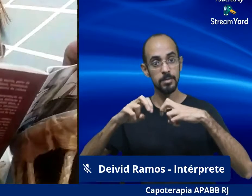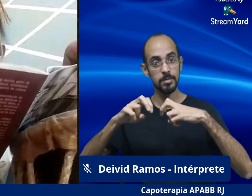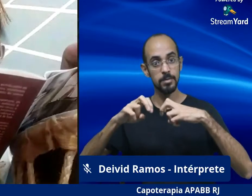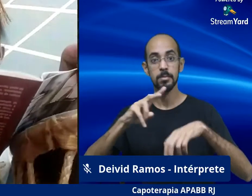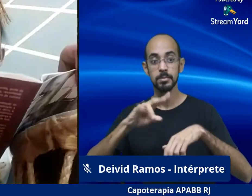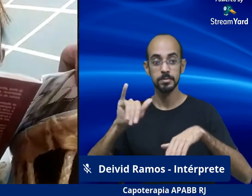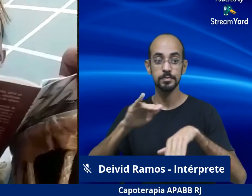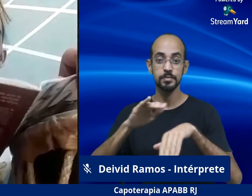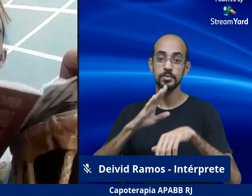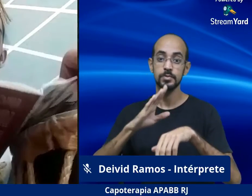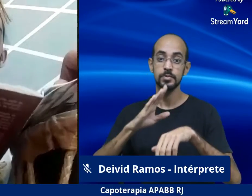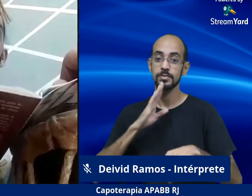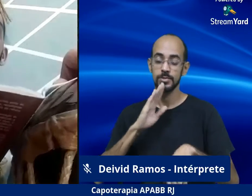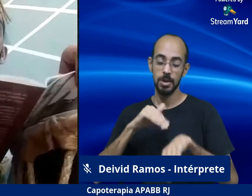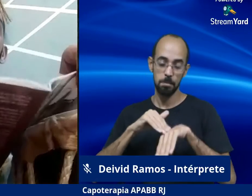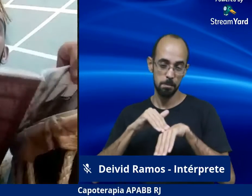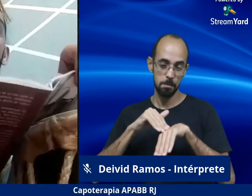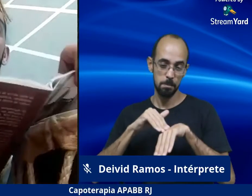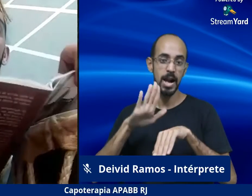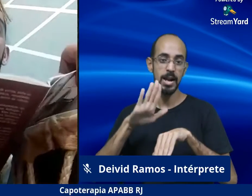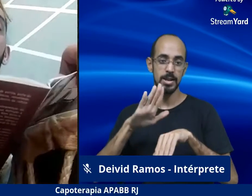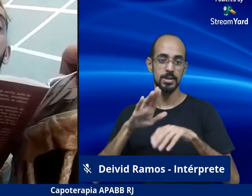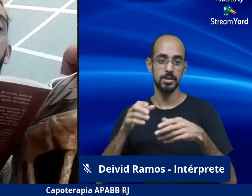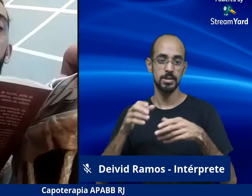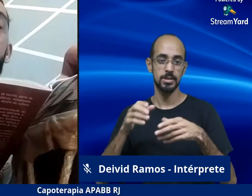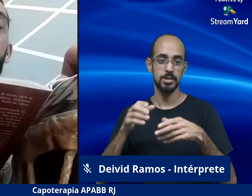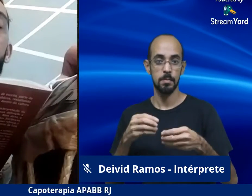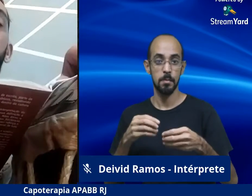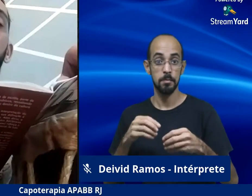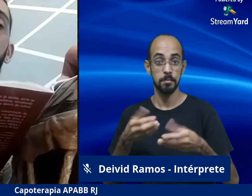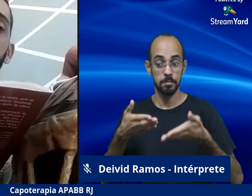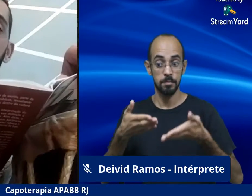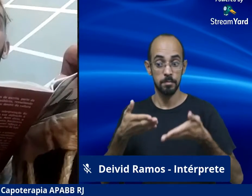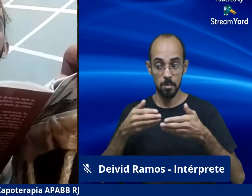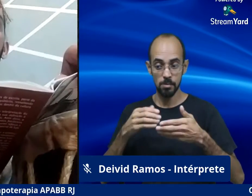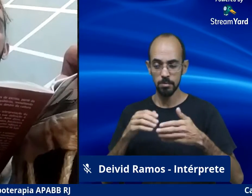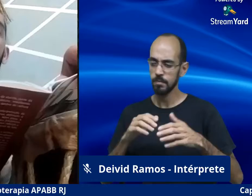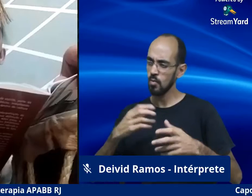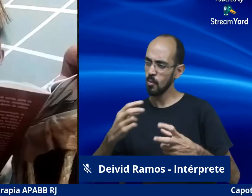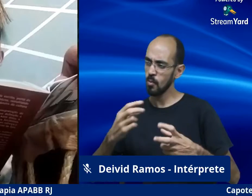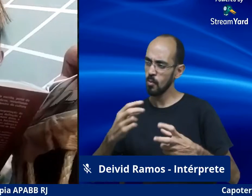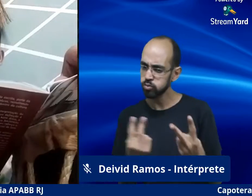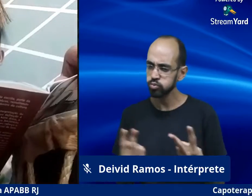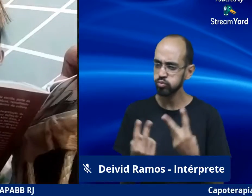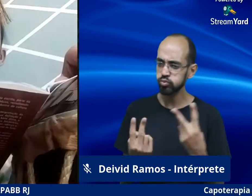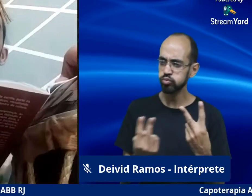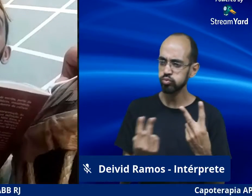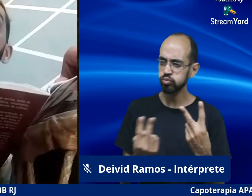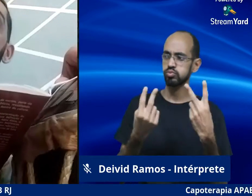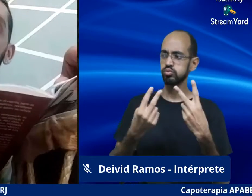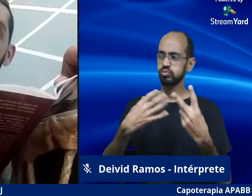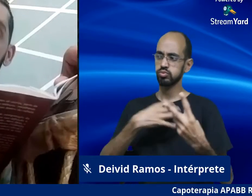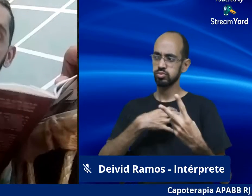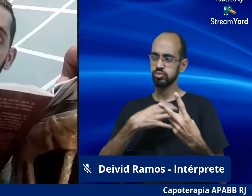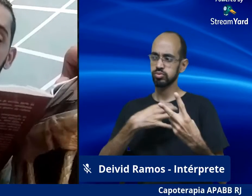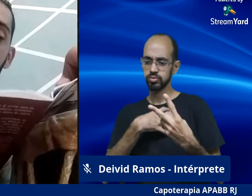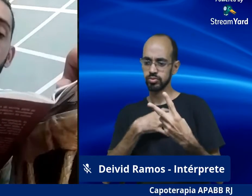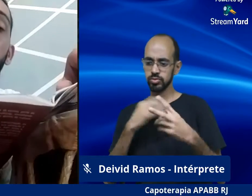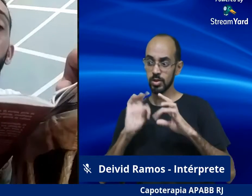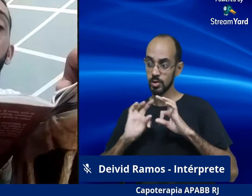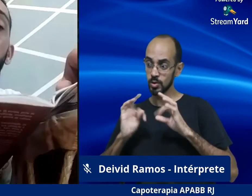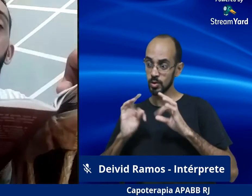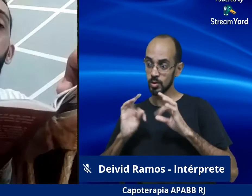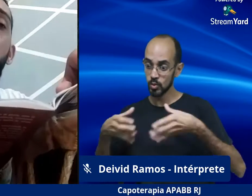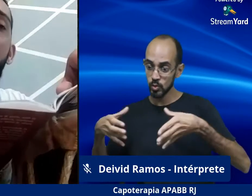de capoeira. Na sincronia de um ritmo empolgado e em sintonia